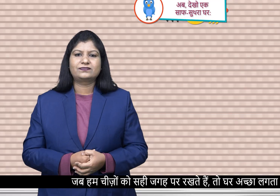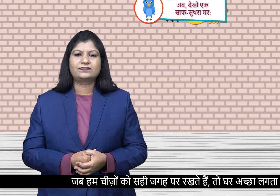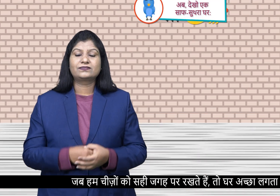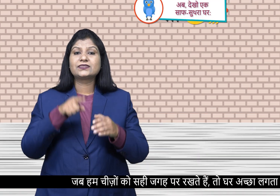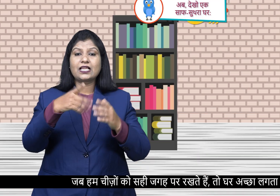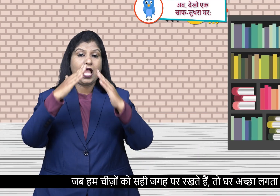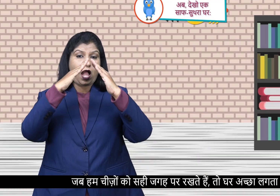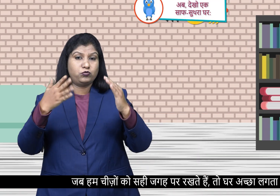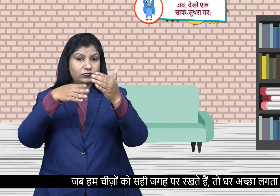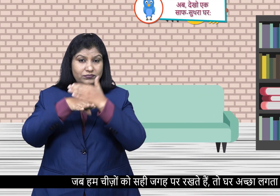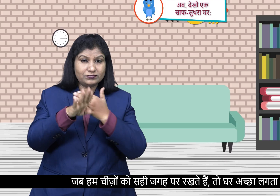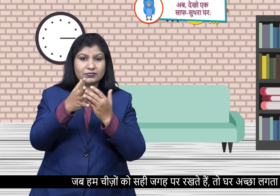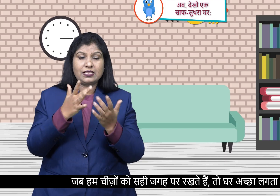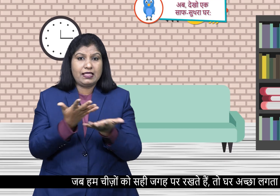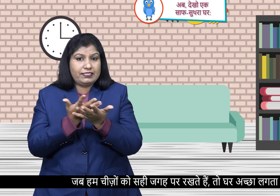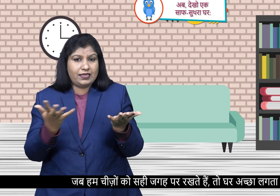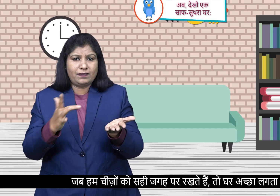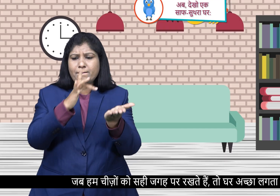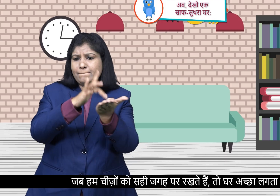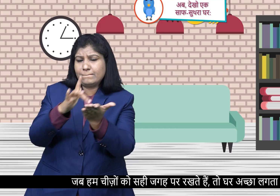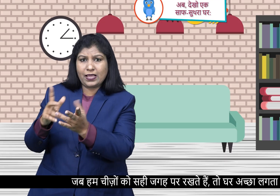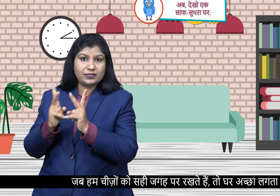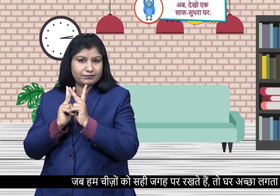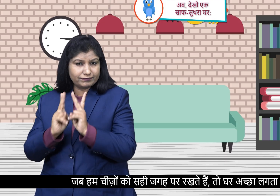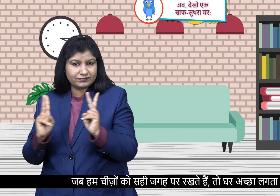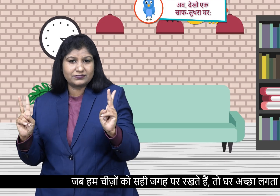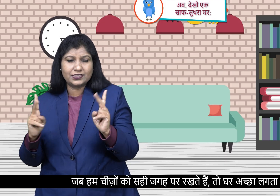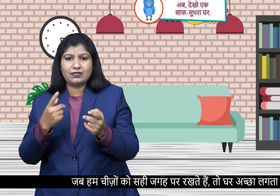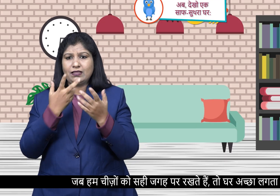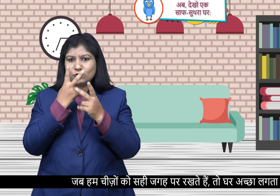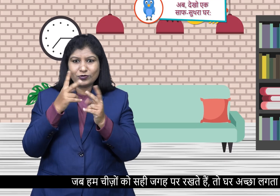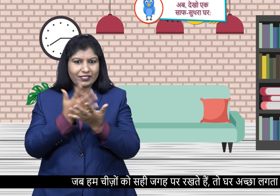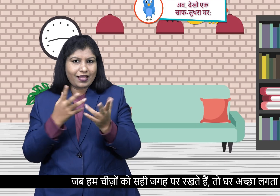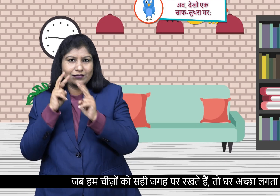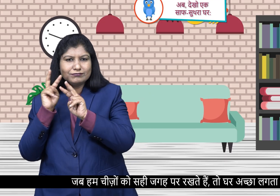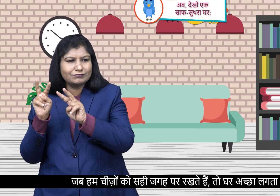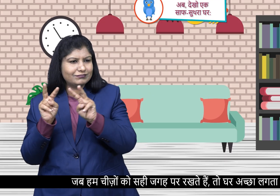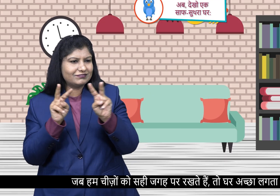जब हम चीजों को सही जगह पर रखते हैं तो घर अच्छा लगता है।